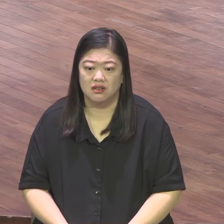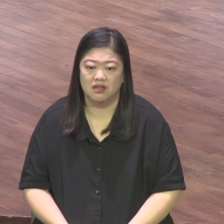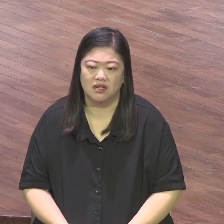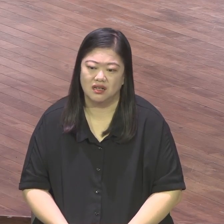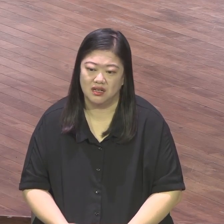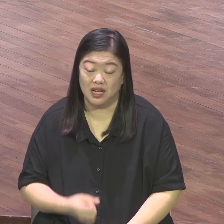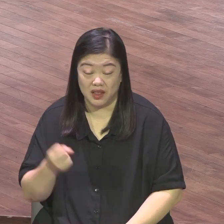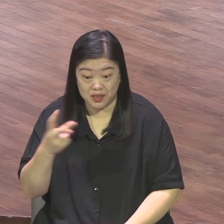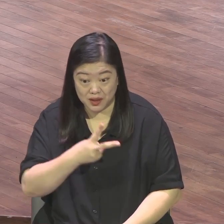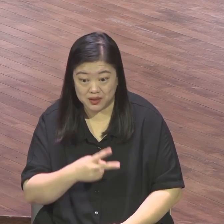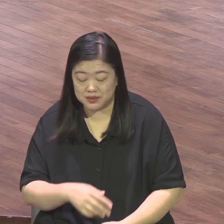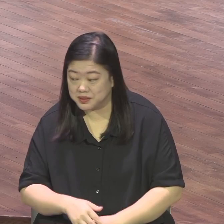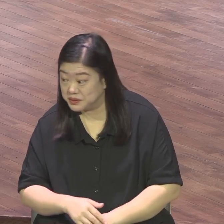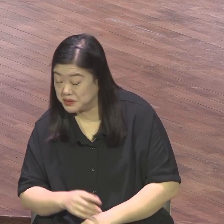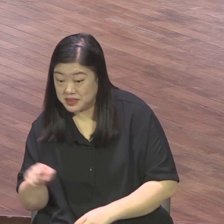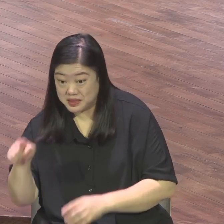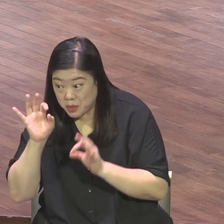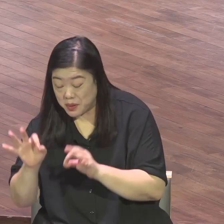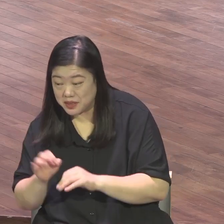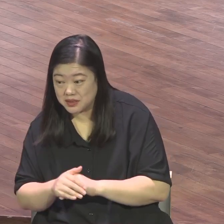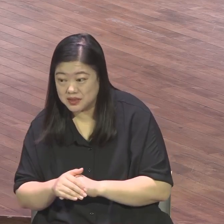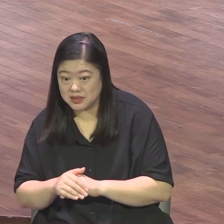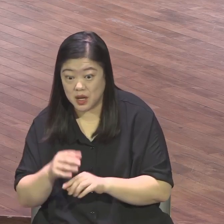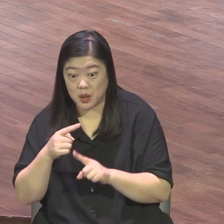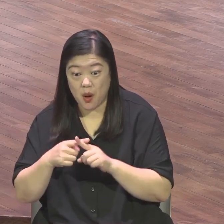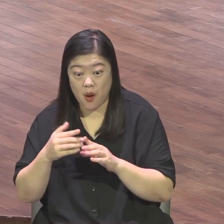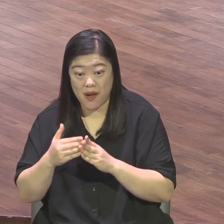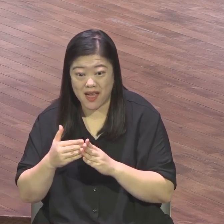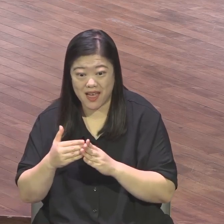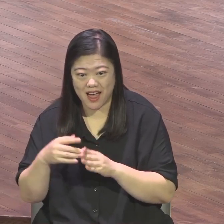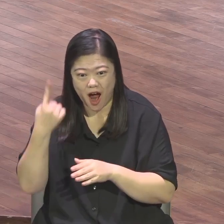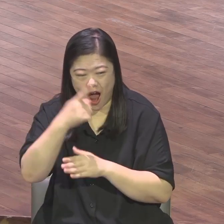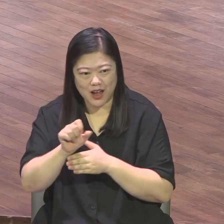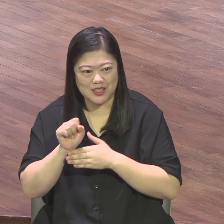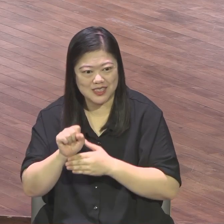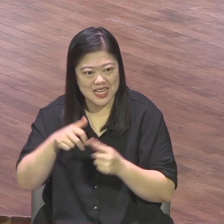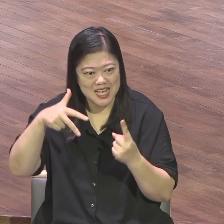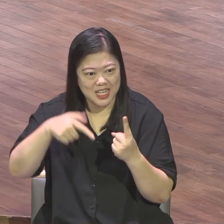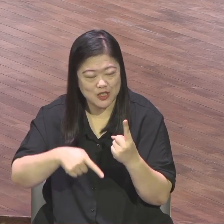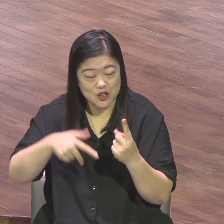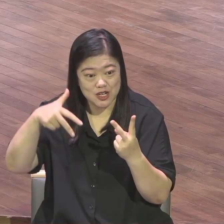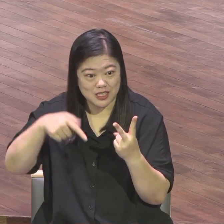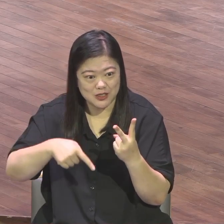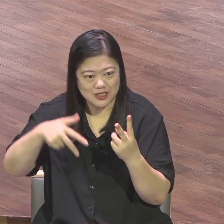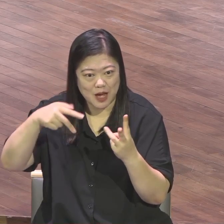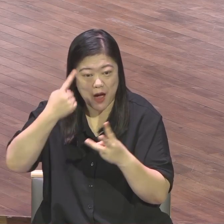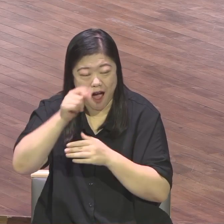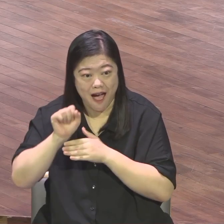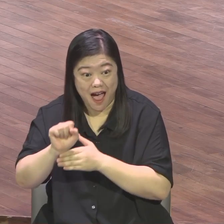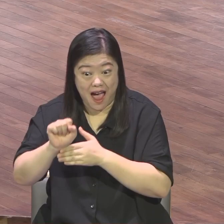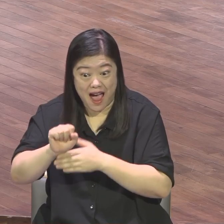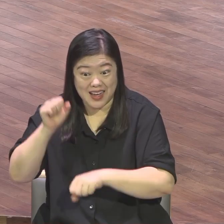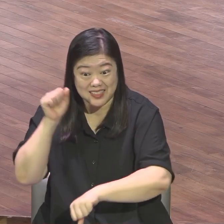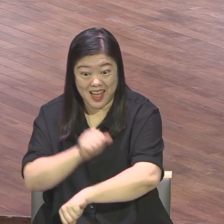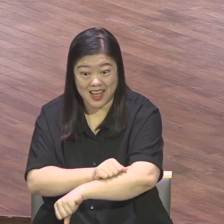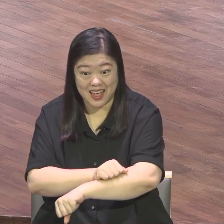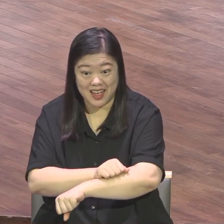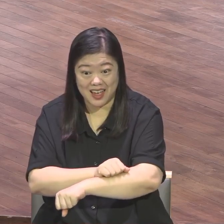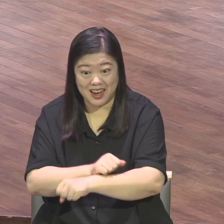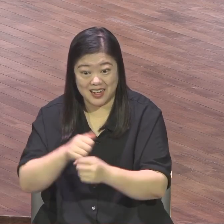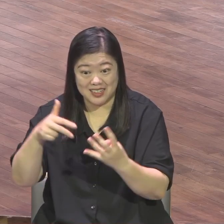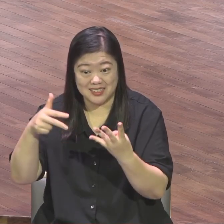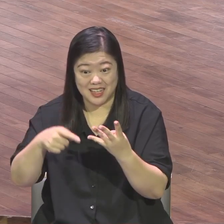왔다 갔다 합니다. 확신이 없어가지고. 예수 그분이 살아있는지